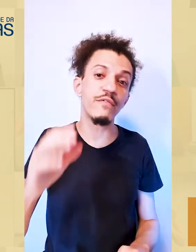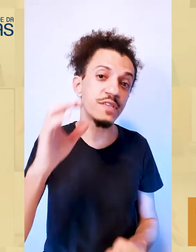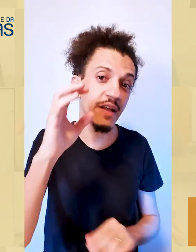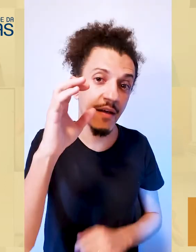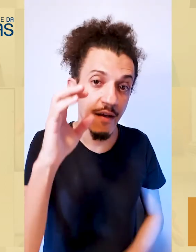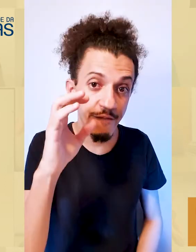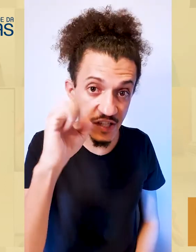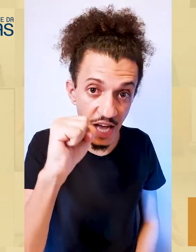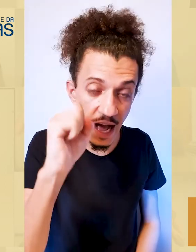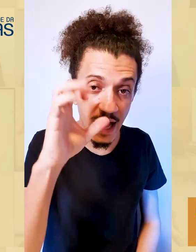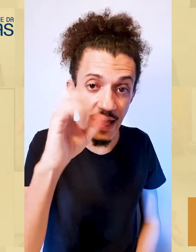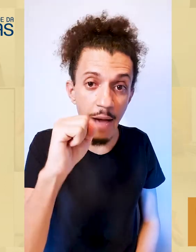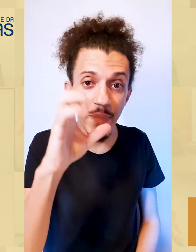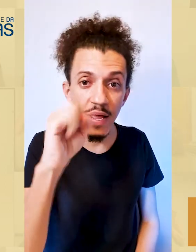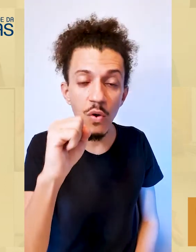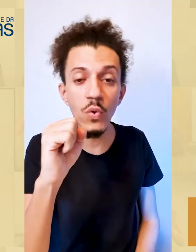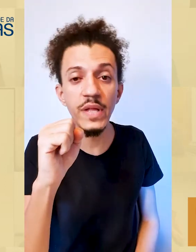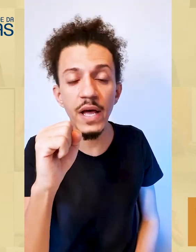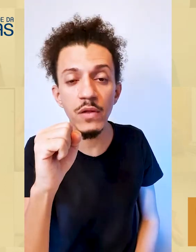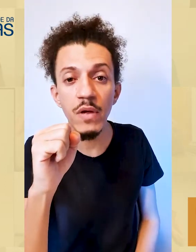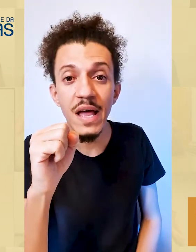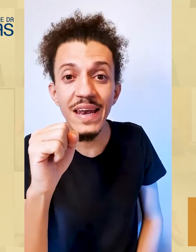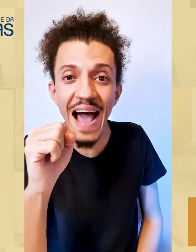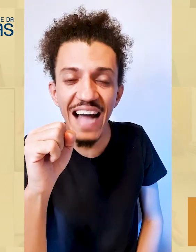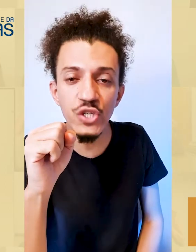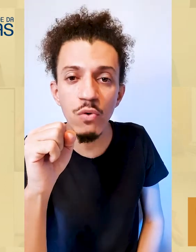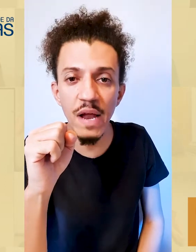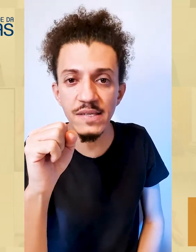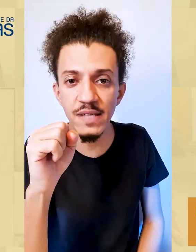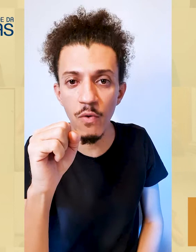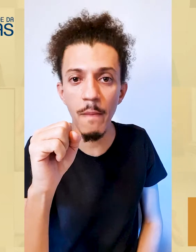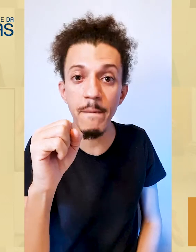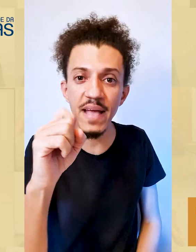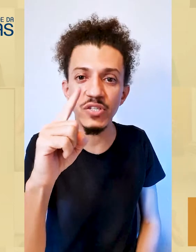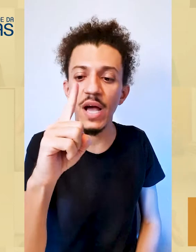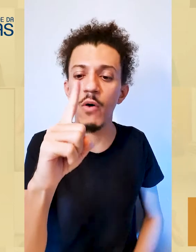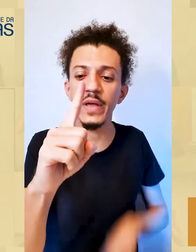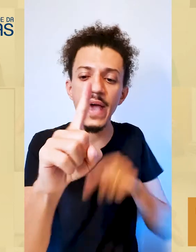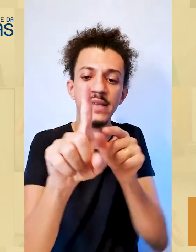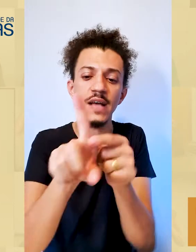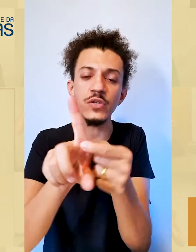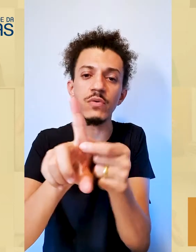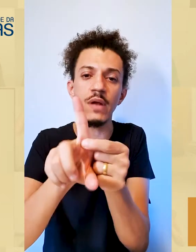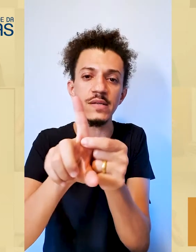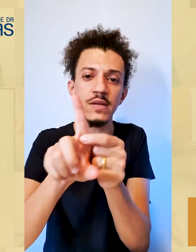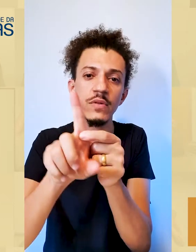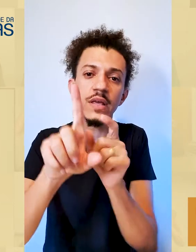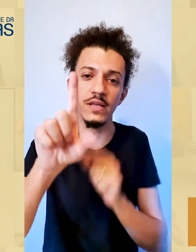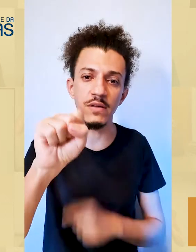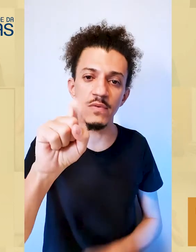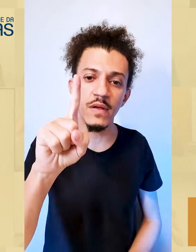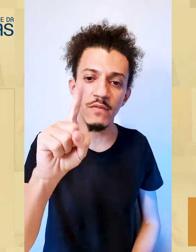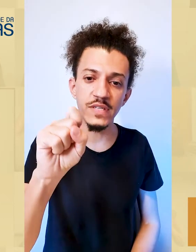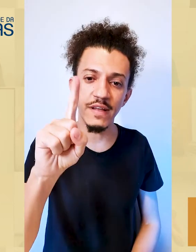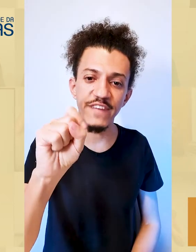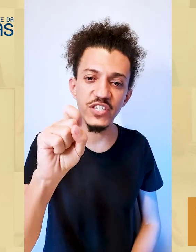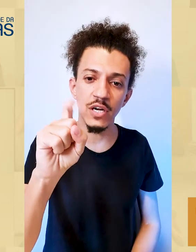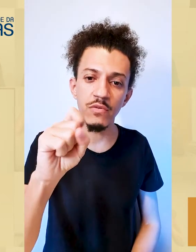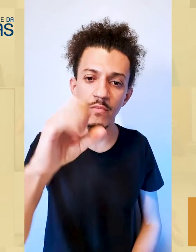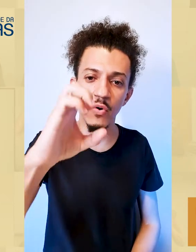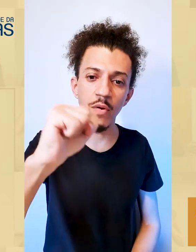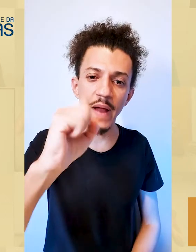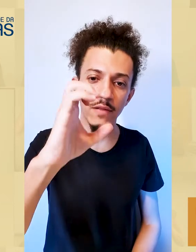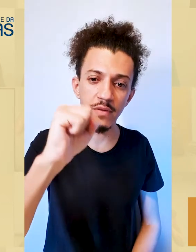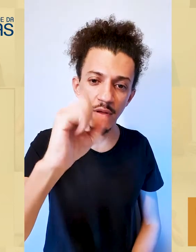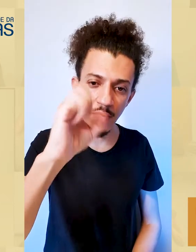significa você fechar e abrir o dedo na articulação medial, que é essa articulação daqui. Então, você está